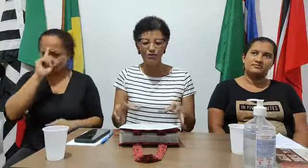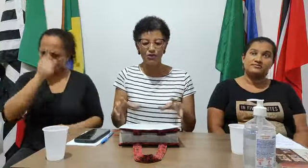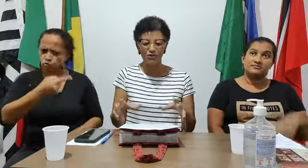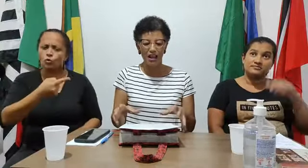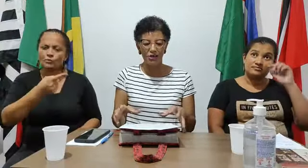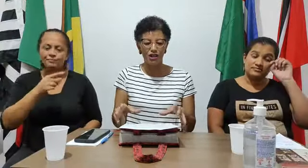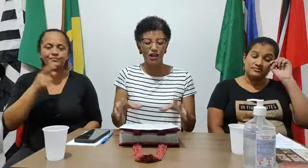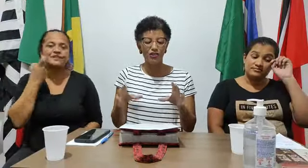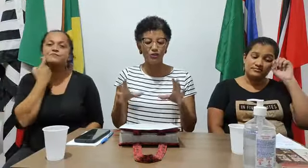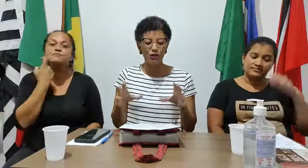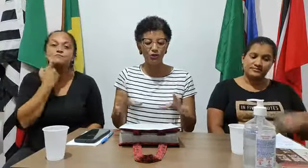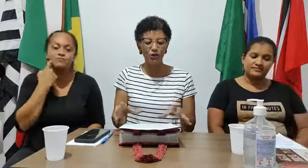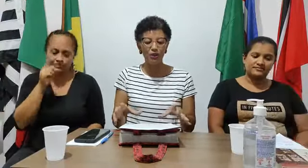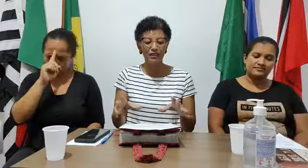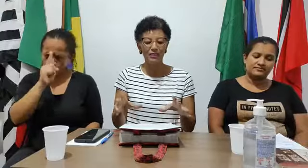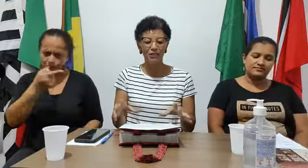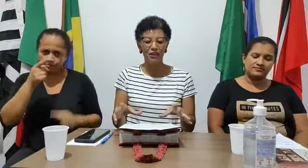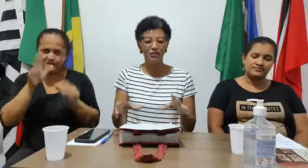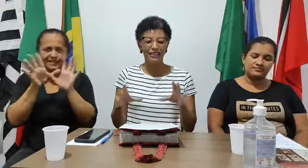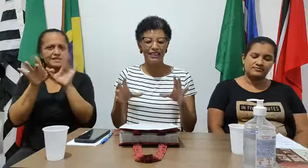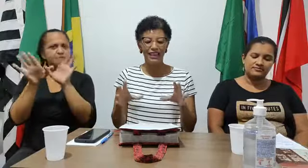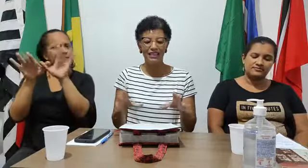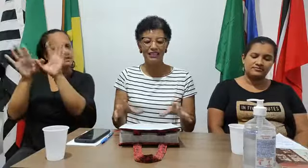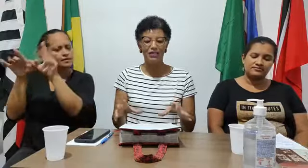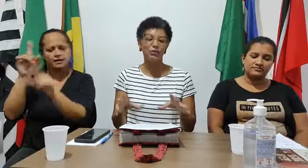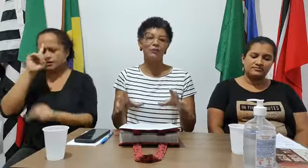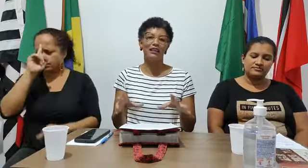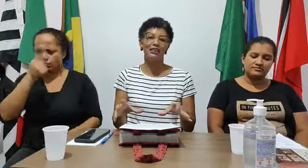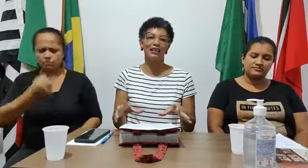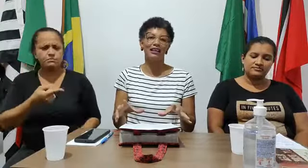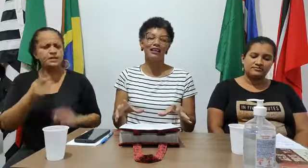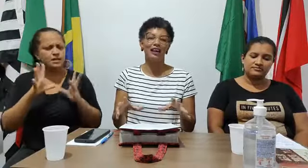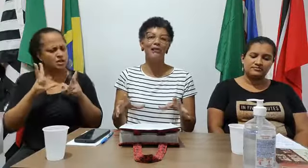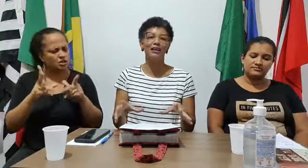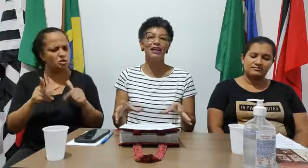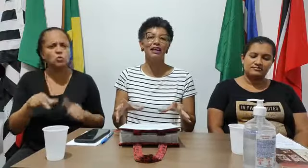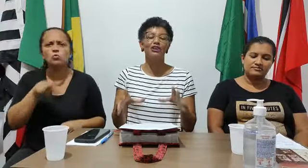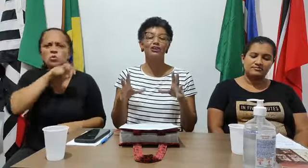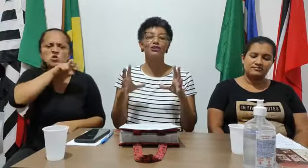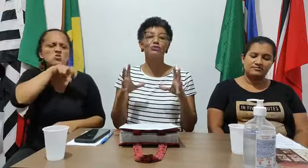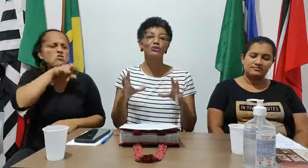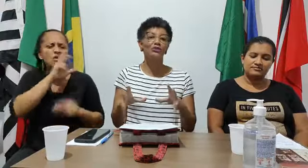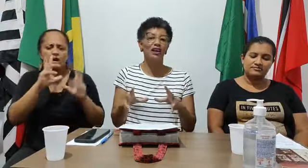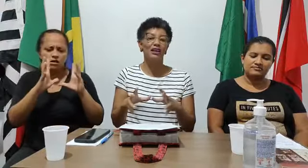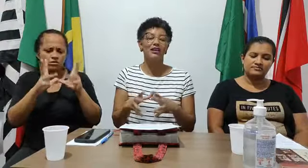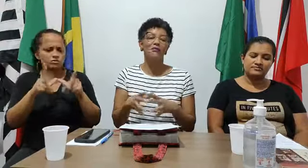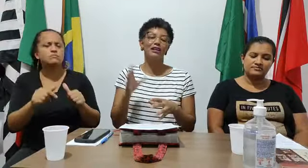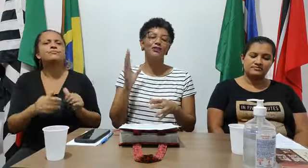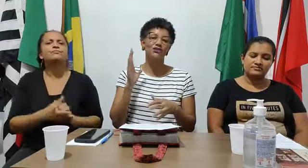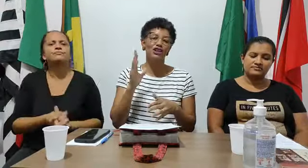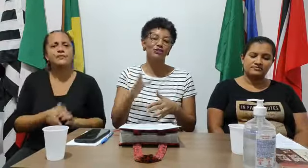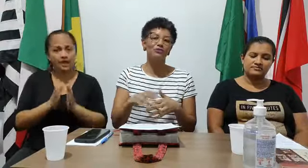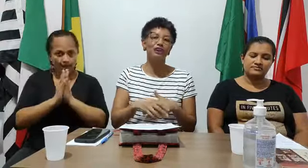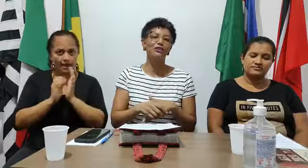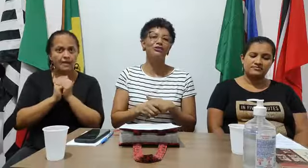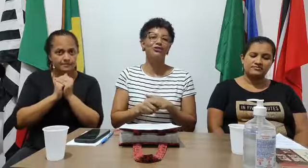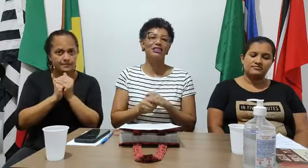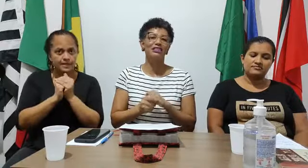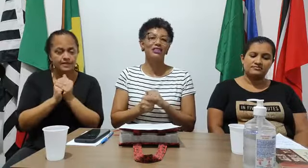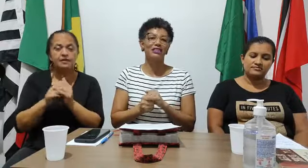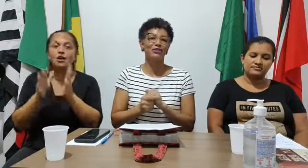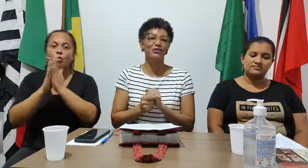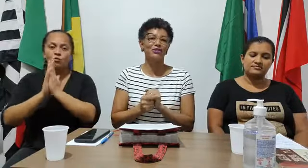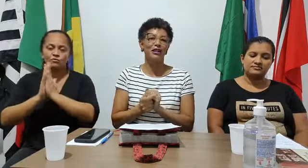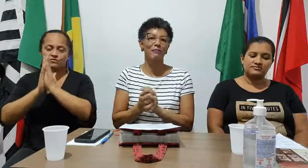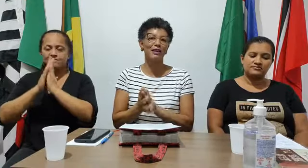as aves dos céus e sobre todo animal que rasteja pela terra. Amém? Nós vamos orar para que o Senhor fale ao teu